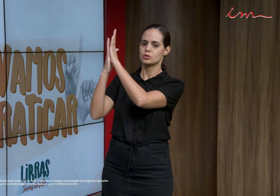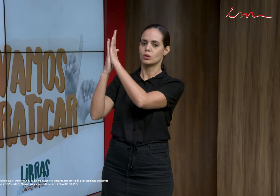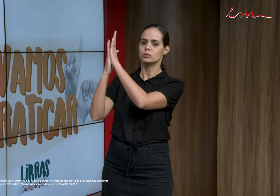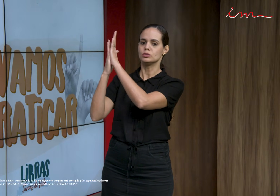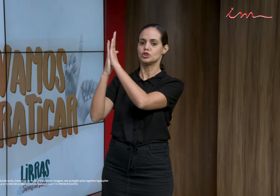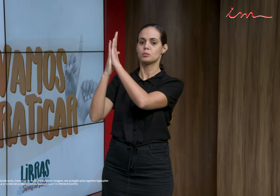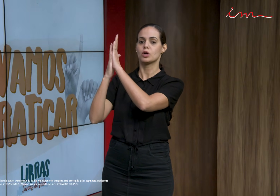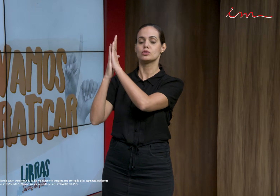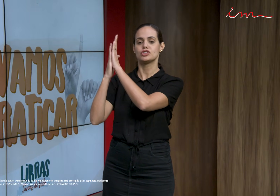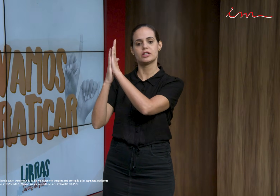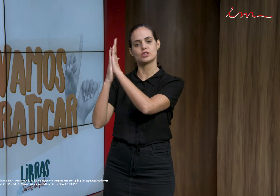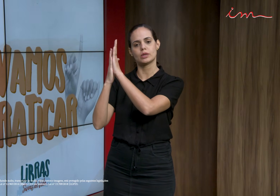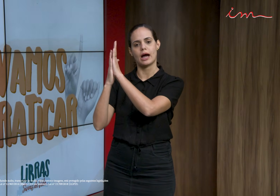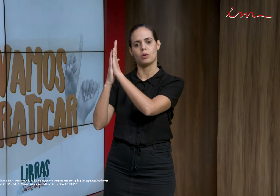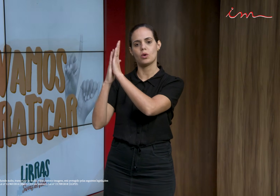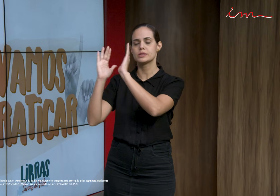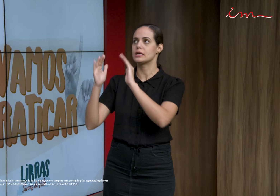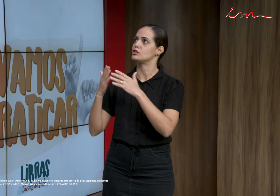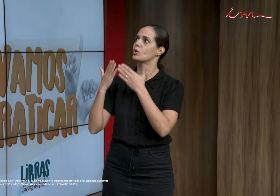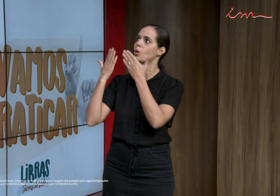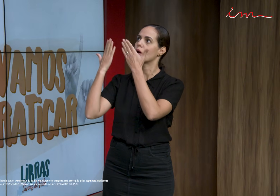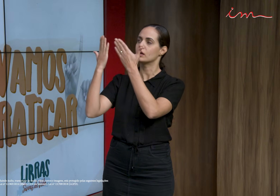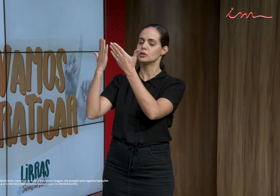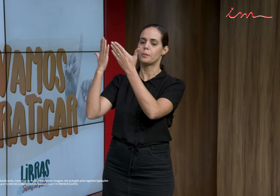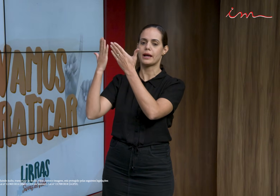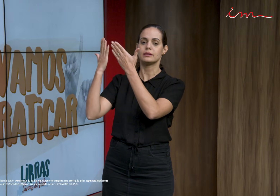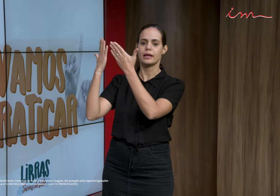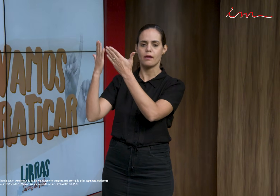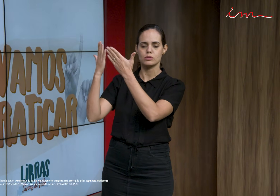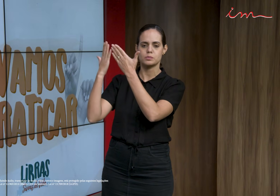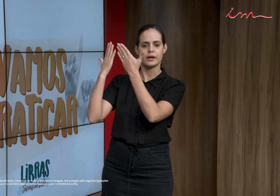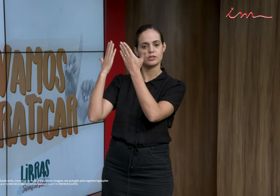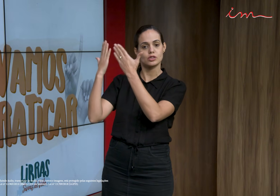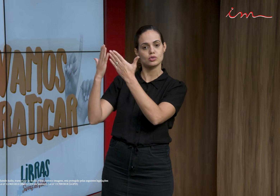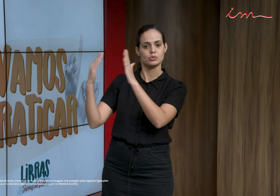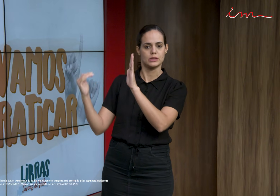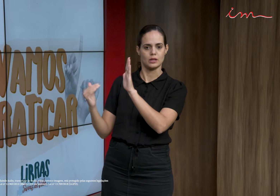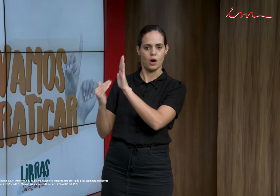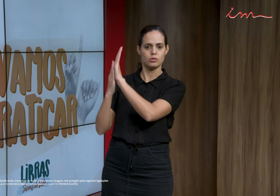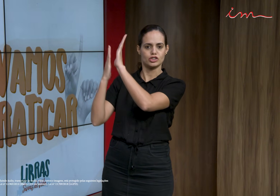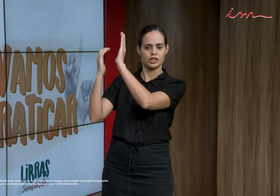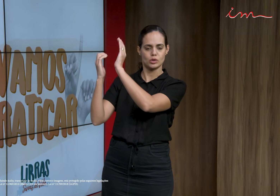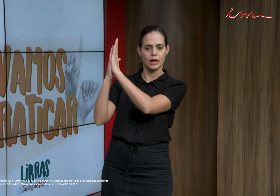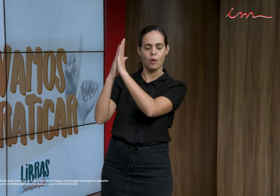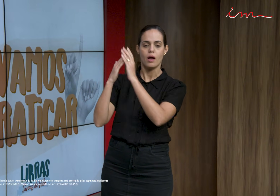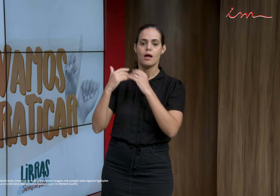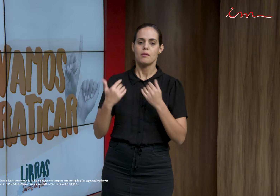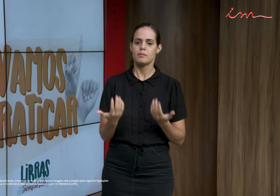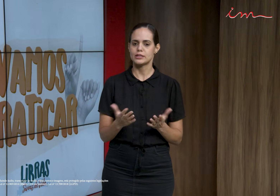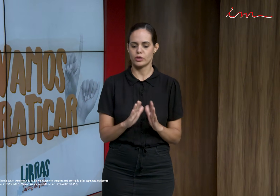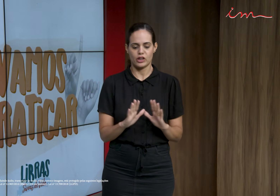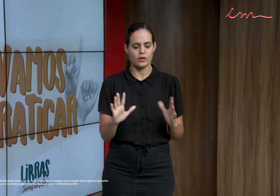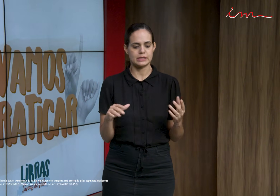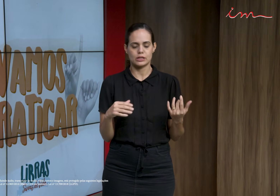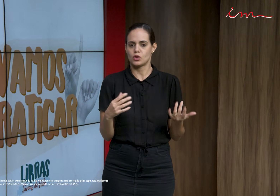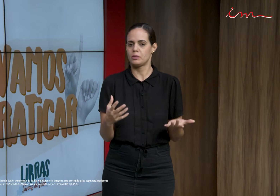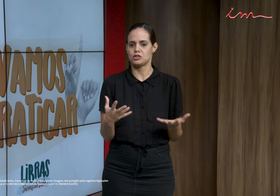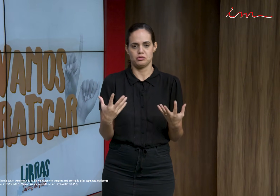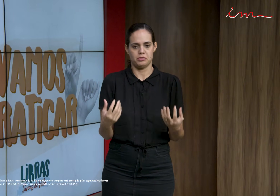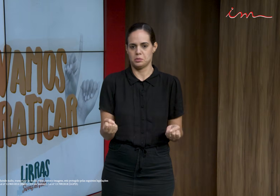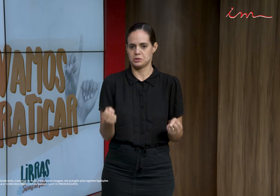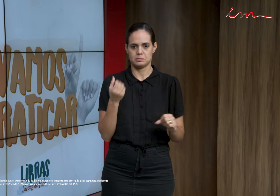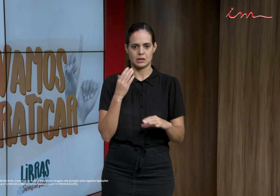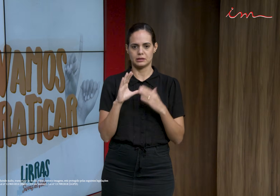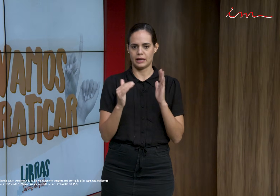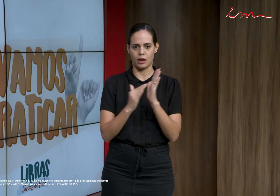Aqui eu estou de modo direcional, ou seja, colocando para Deus, para Jesus, então, direcional. Mas se eu quero fazer